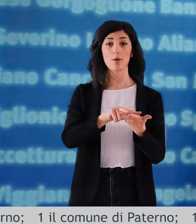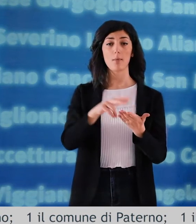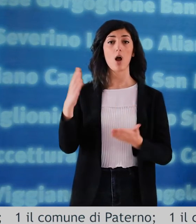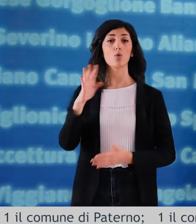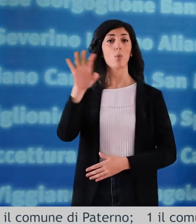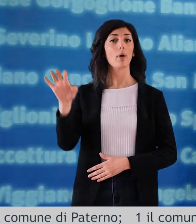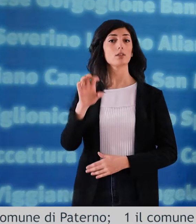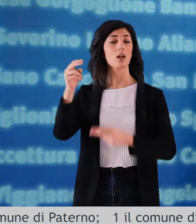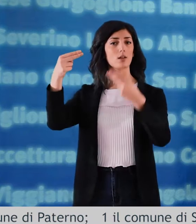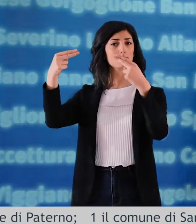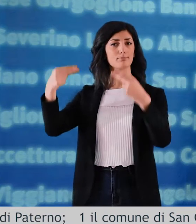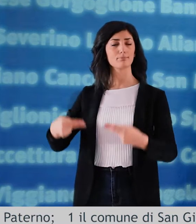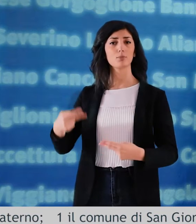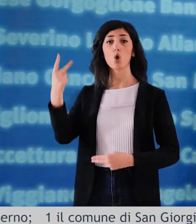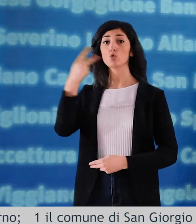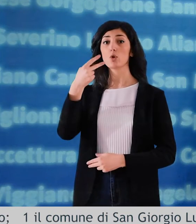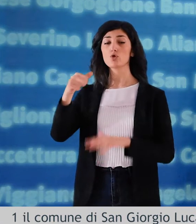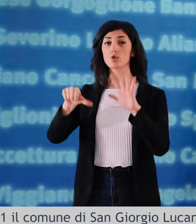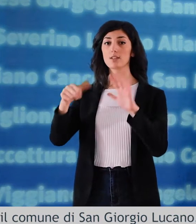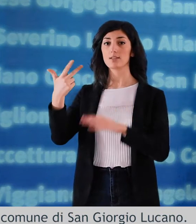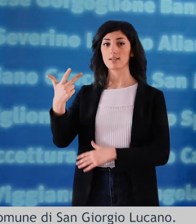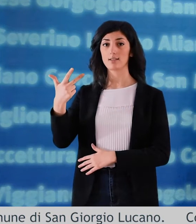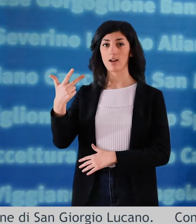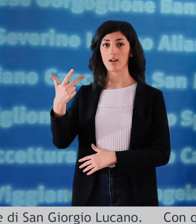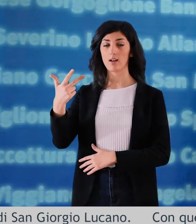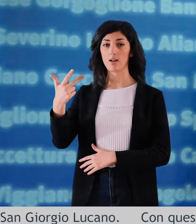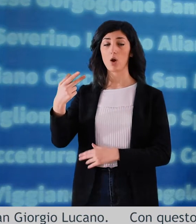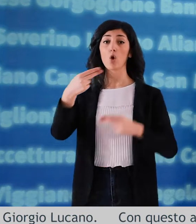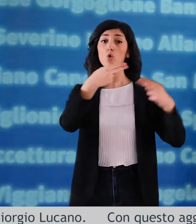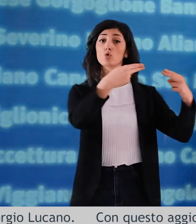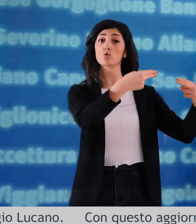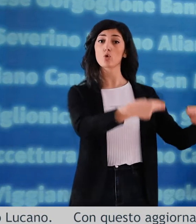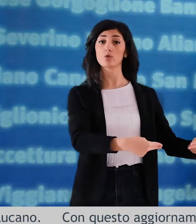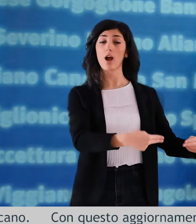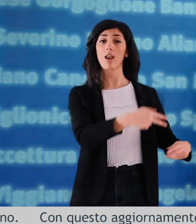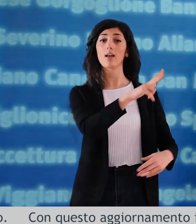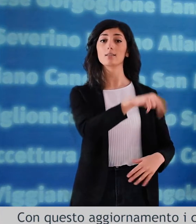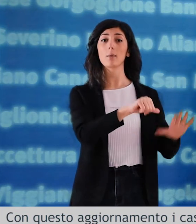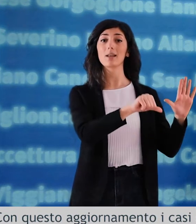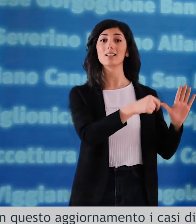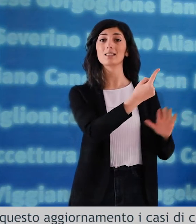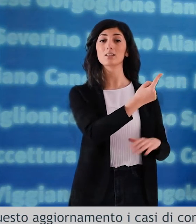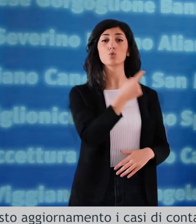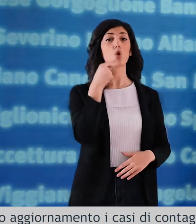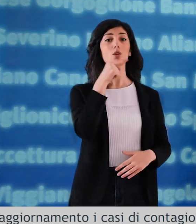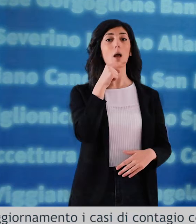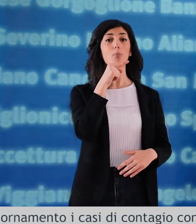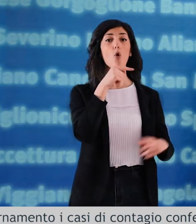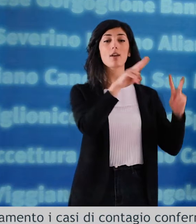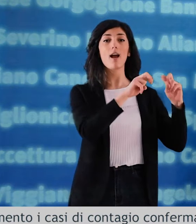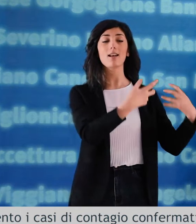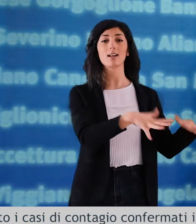tutta la regione sono 263 su un totale di 3.061 tamponi